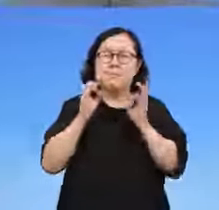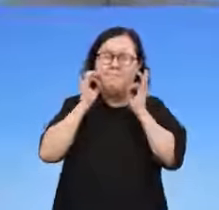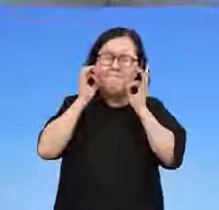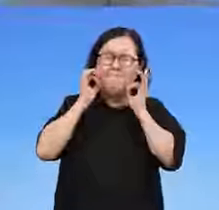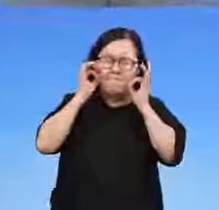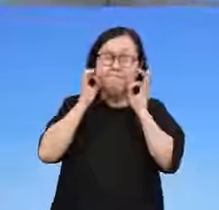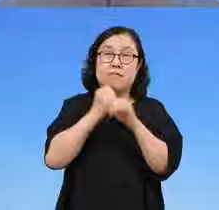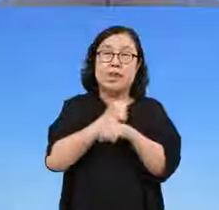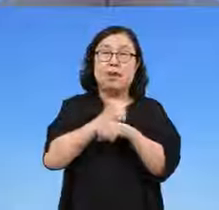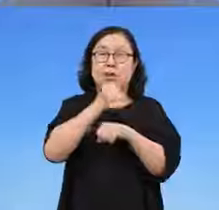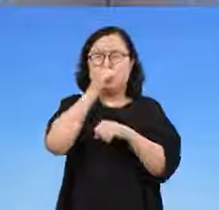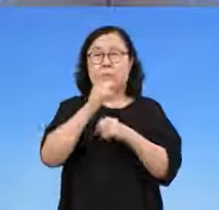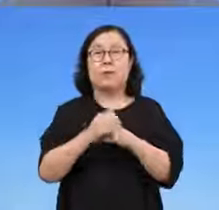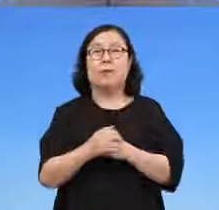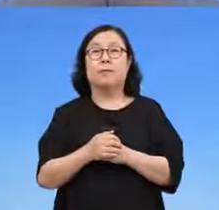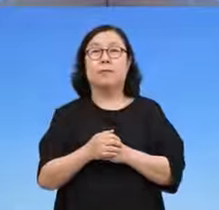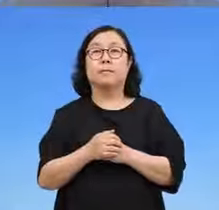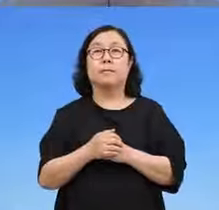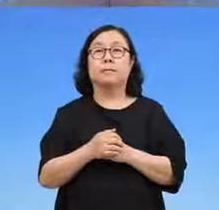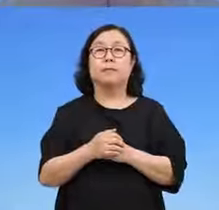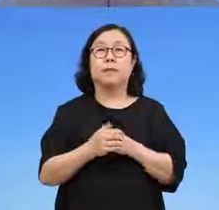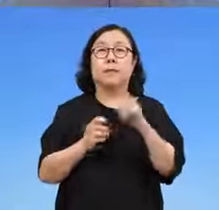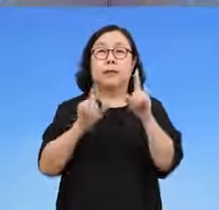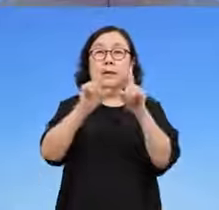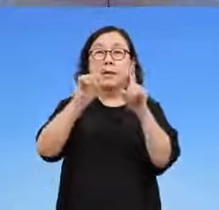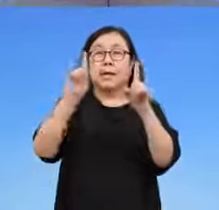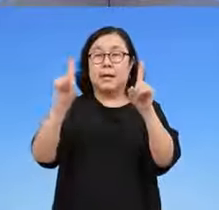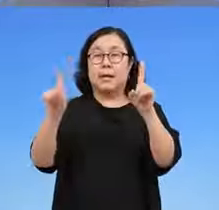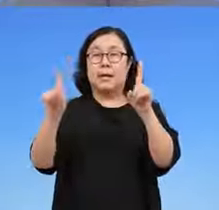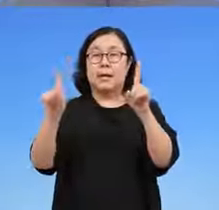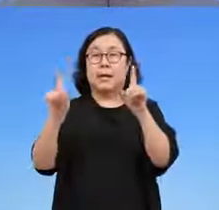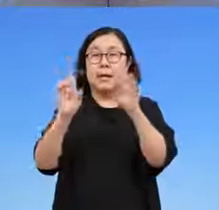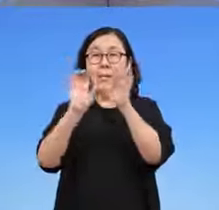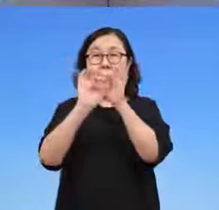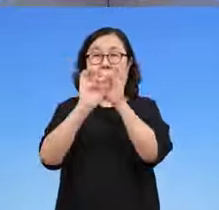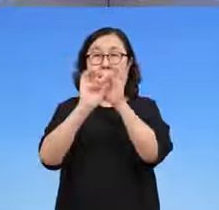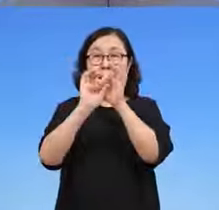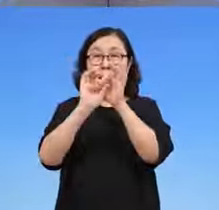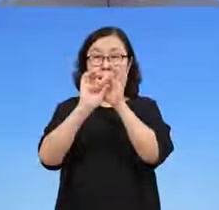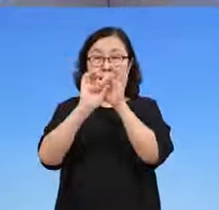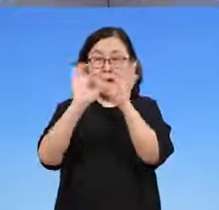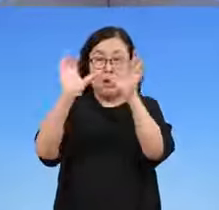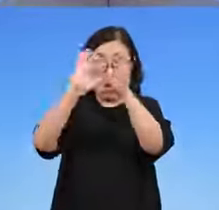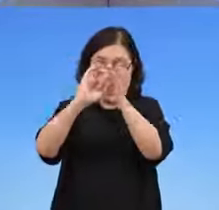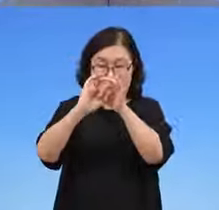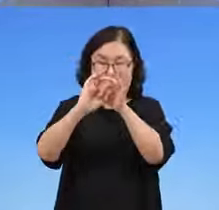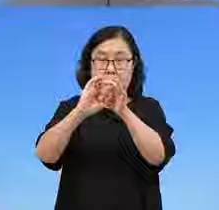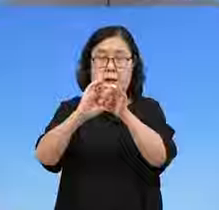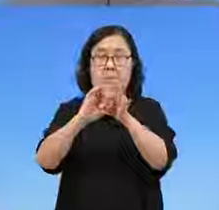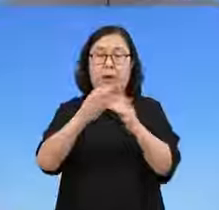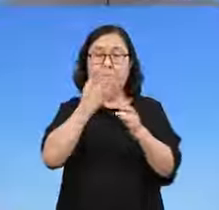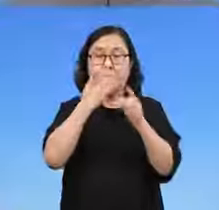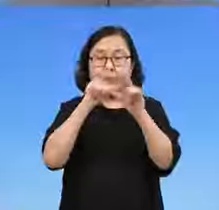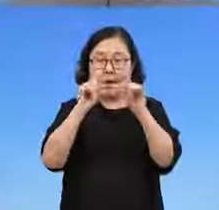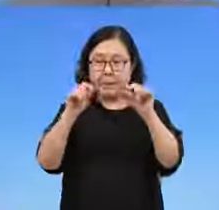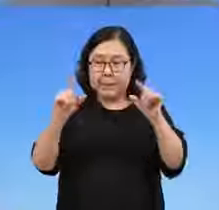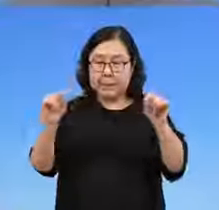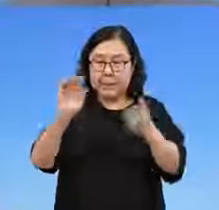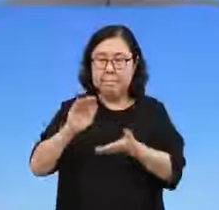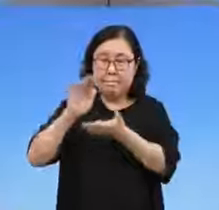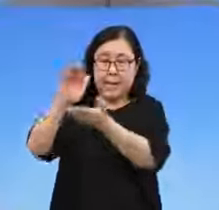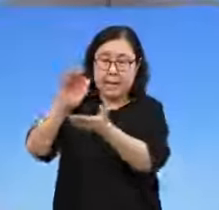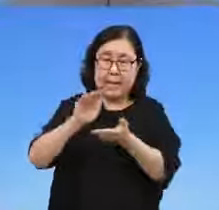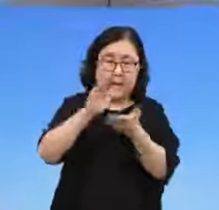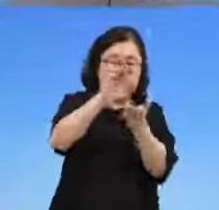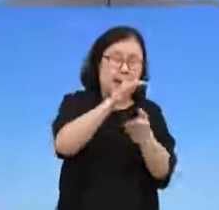고군분투하는 겁니다. 지금 1:1 결혼과 반찬 배달을 그동안 해왔는데요,